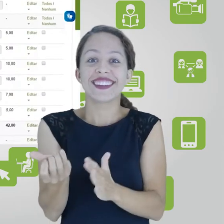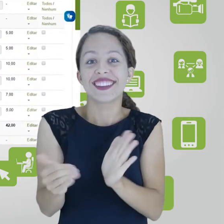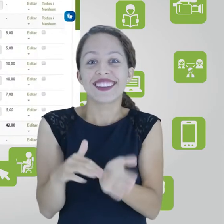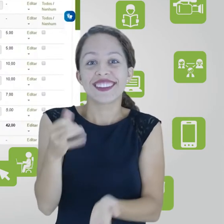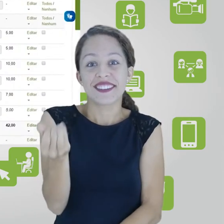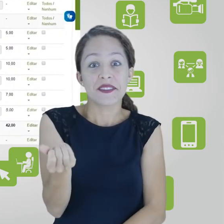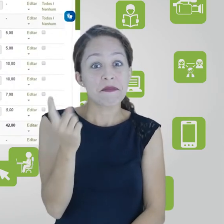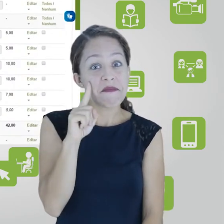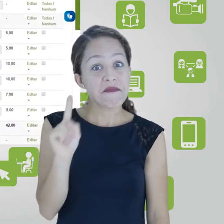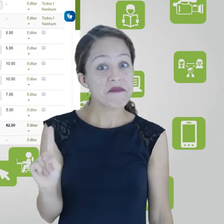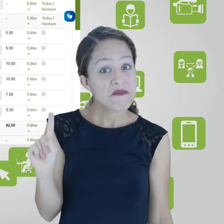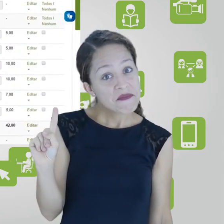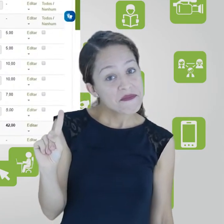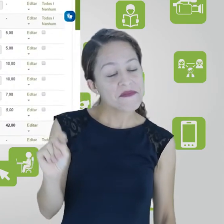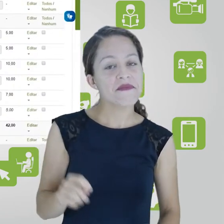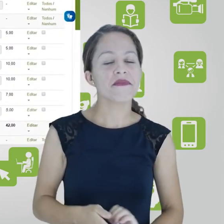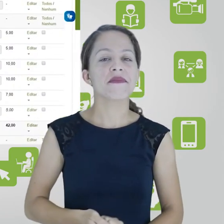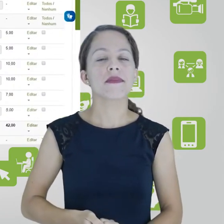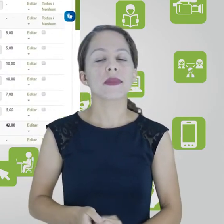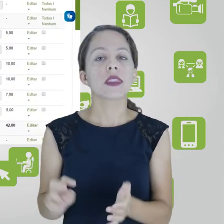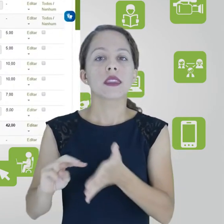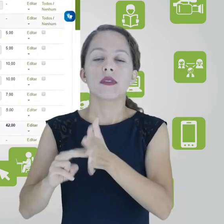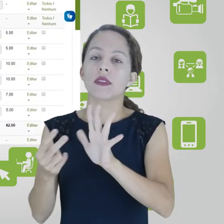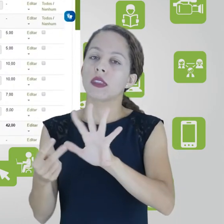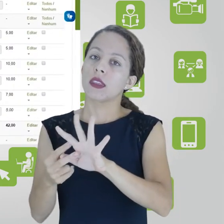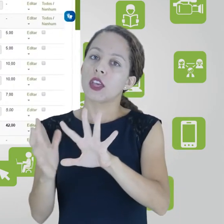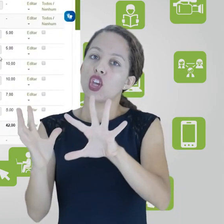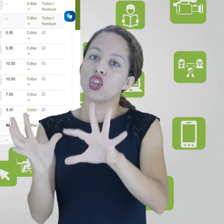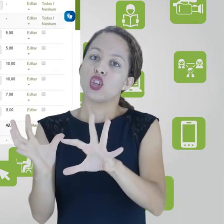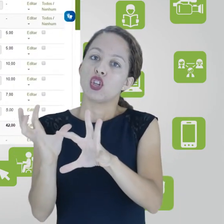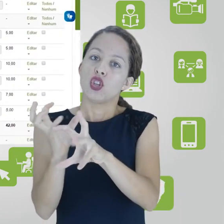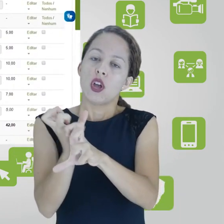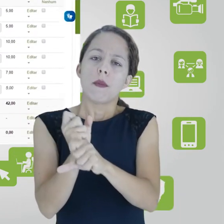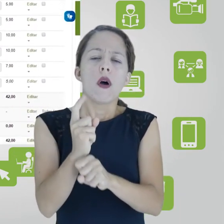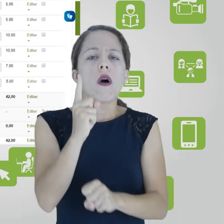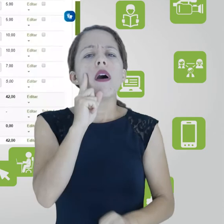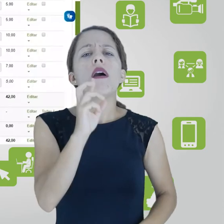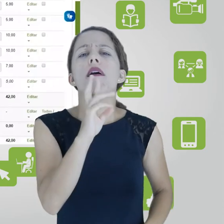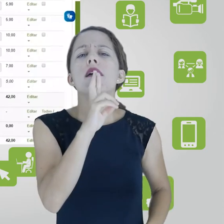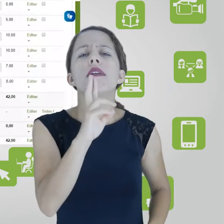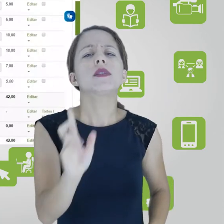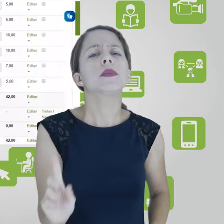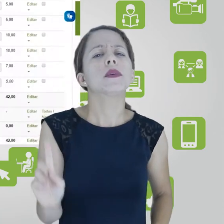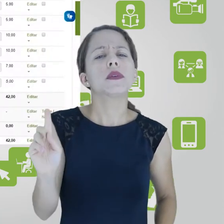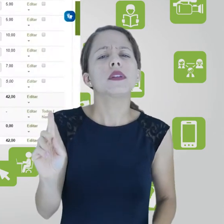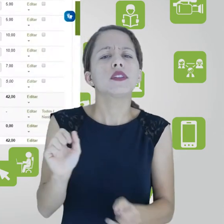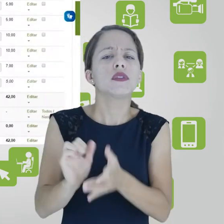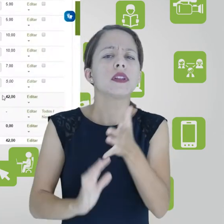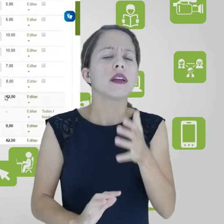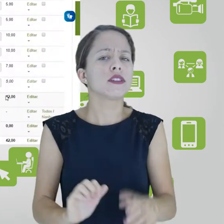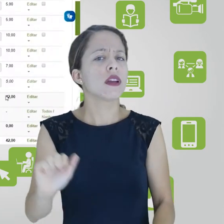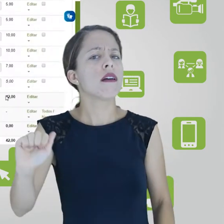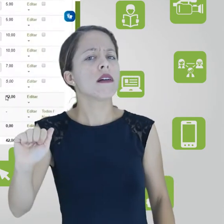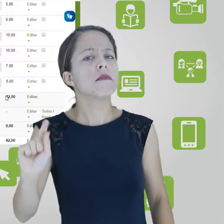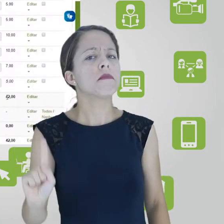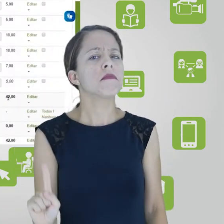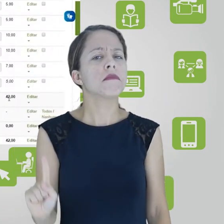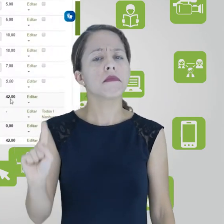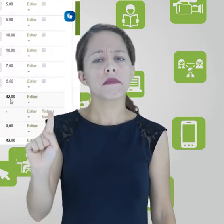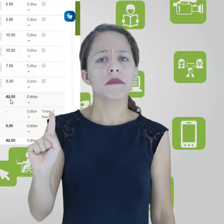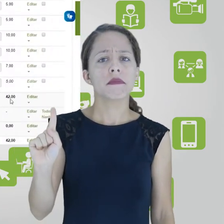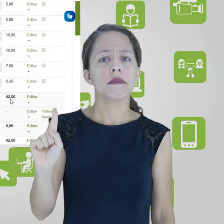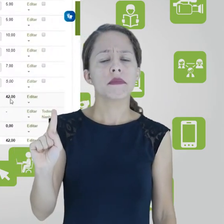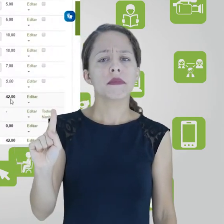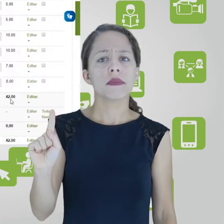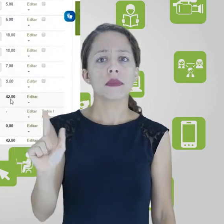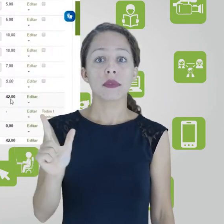o que está aqui? 1, 2, 3, 4, 5, 6. Como é uma soma, olha quanto que está dando